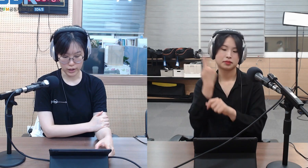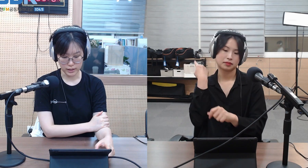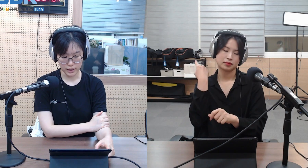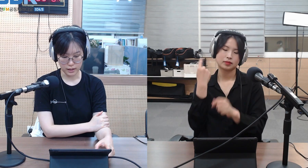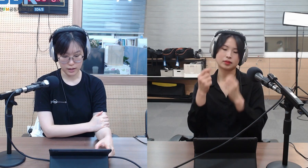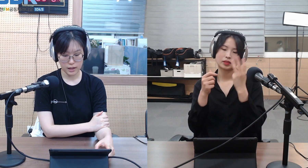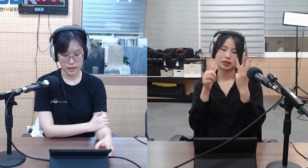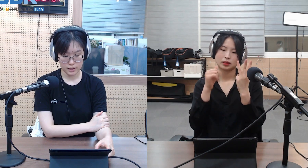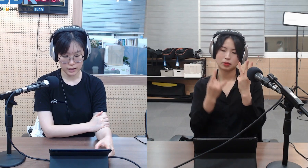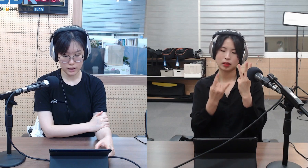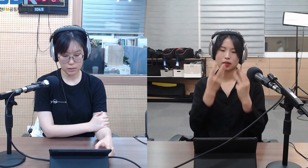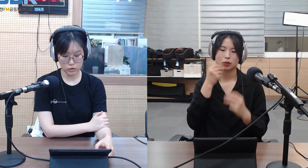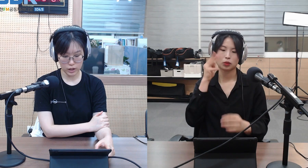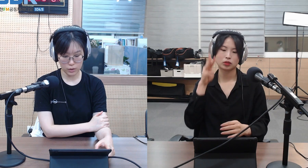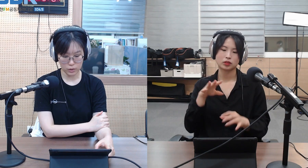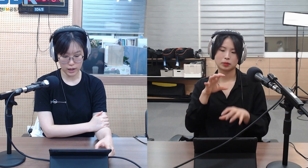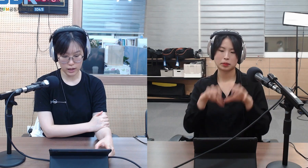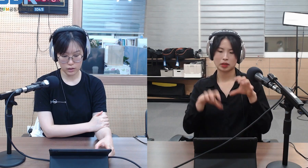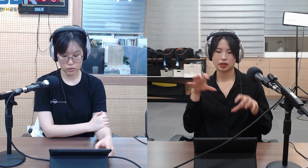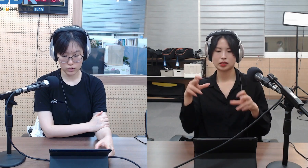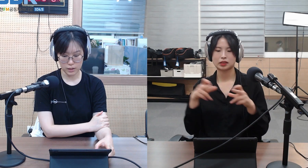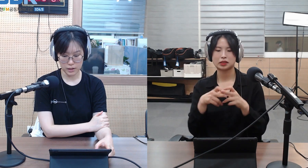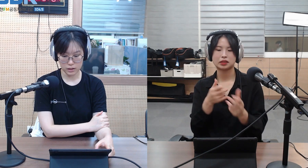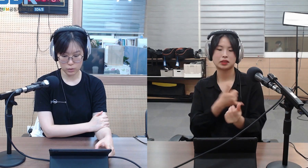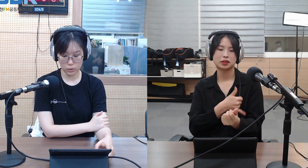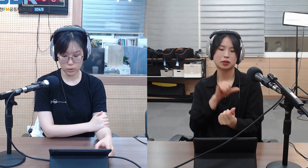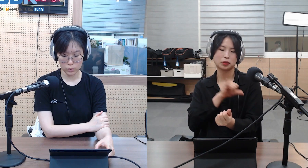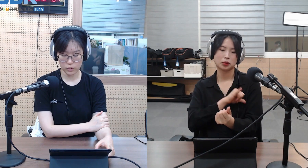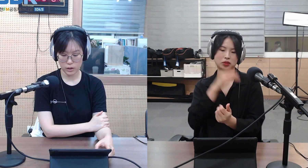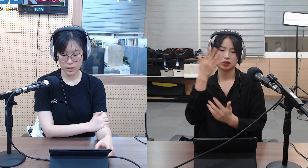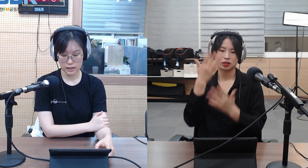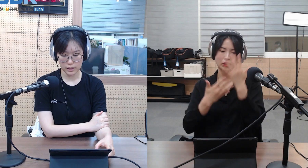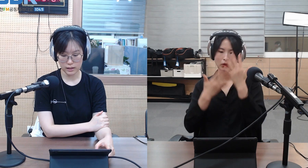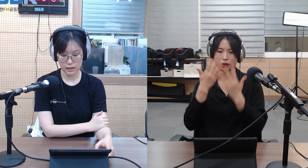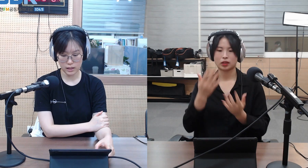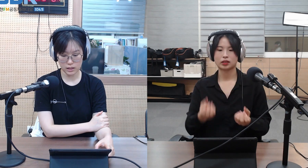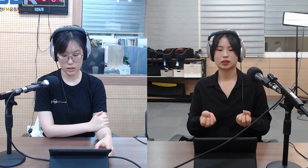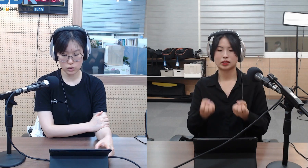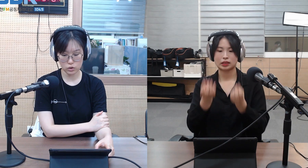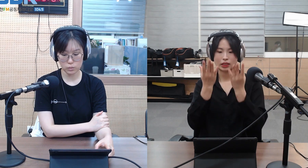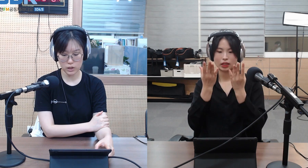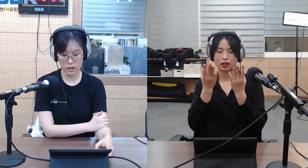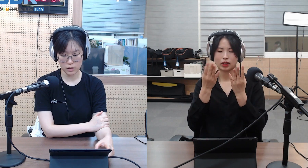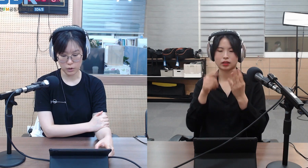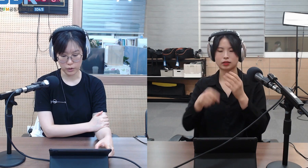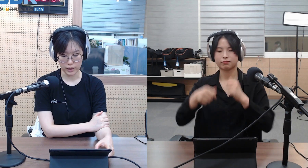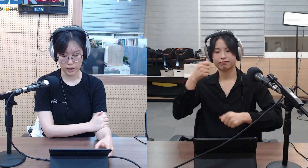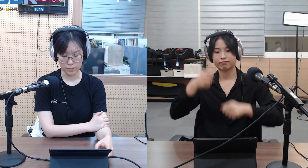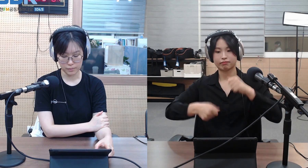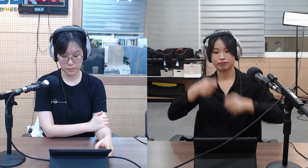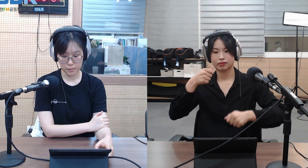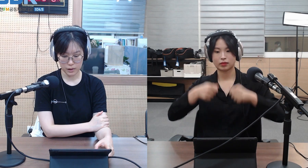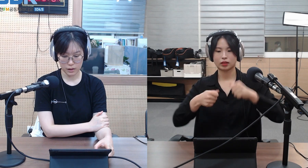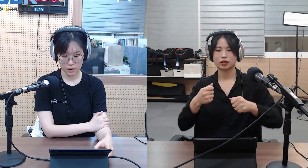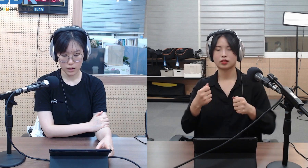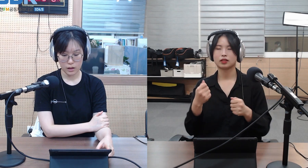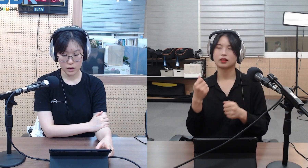인권영화제 난타 무대에 올라 두 자매는 홀로 난타 대신 춤 사이를 벌였다.